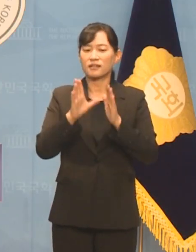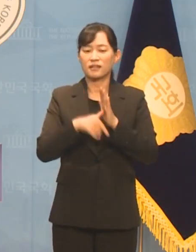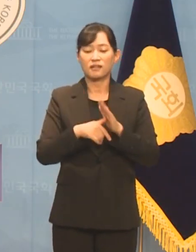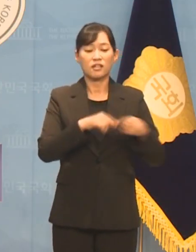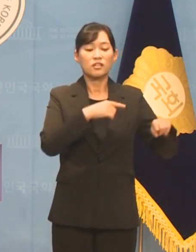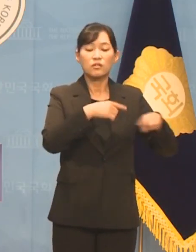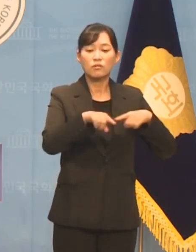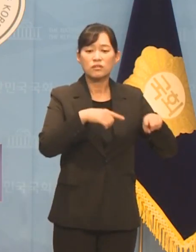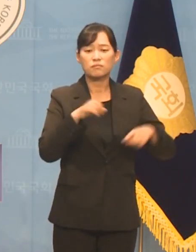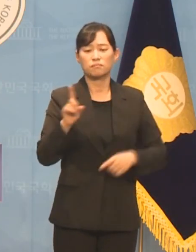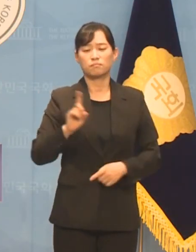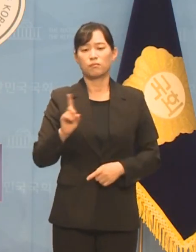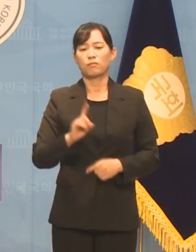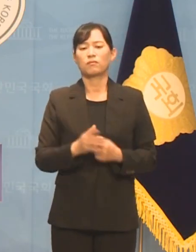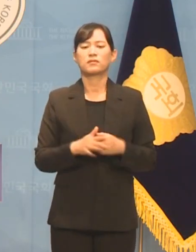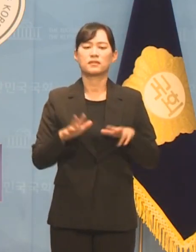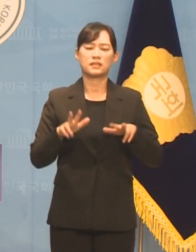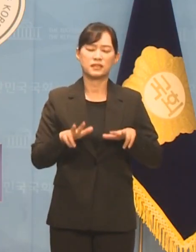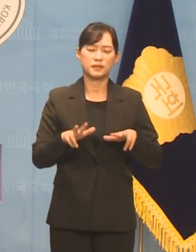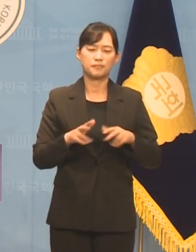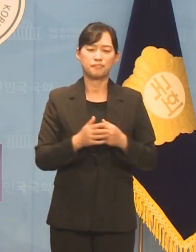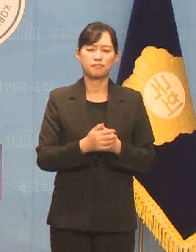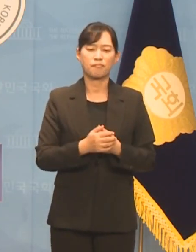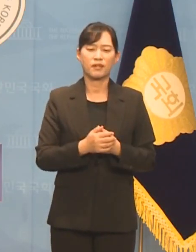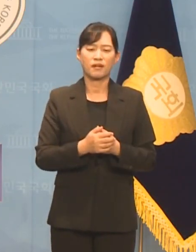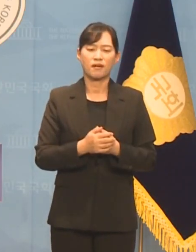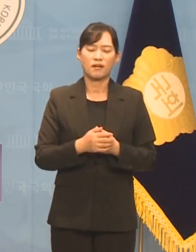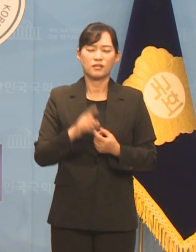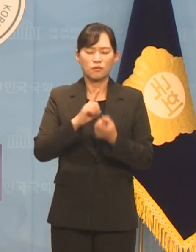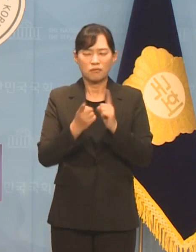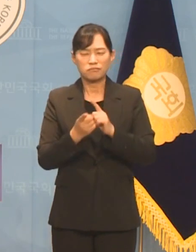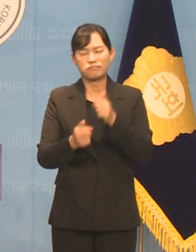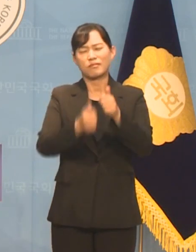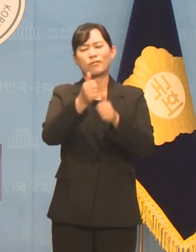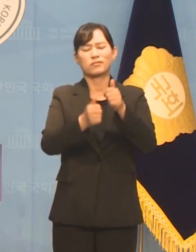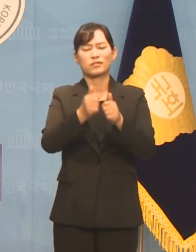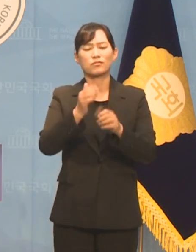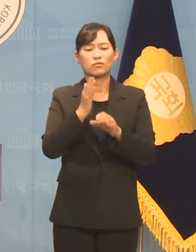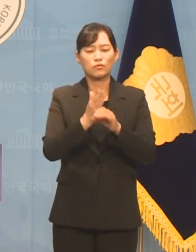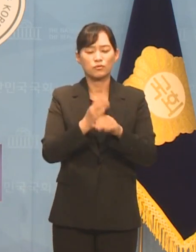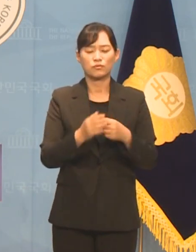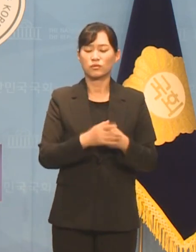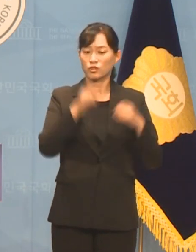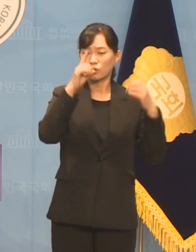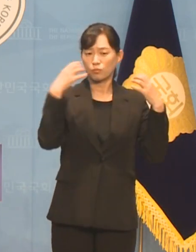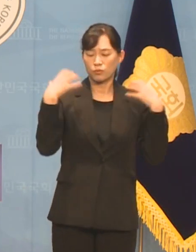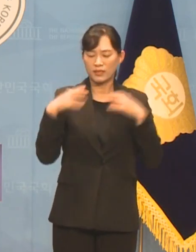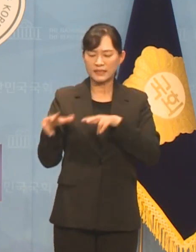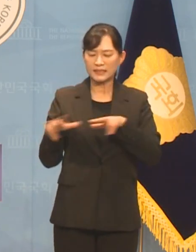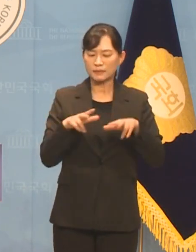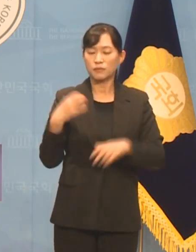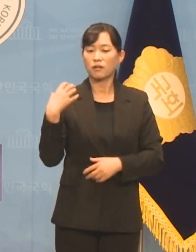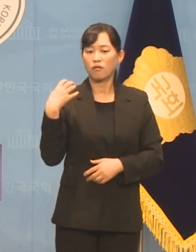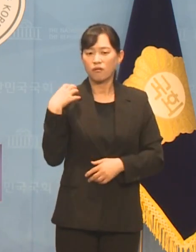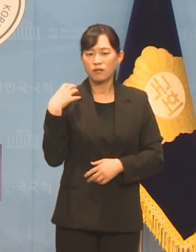정치는 지금 감세 경쟁에 열을 올리고 있습니다. 정부의 적극적